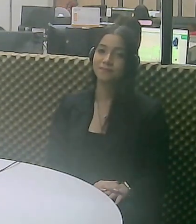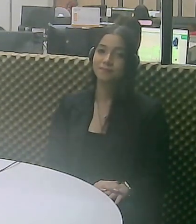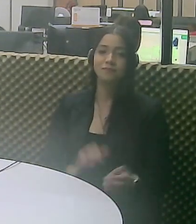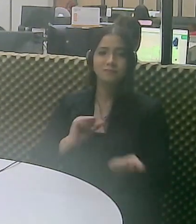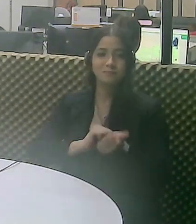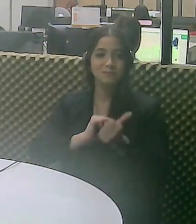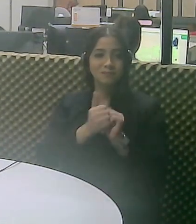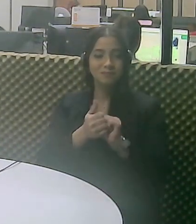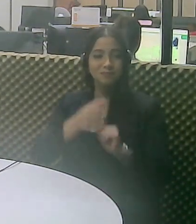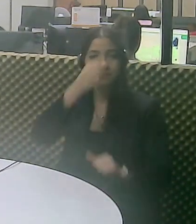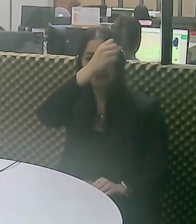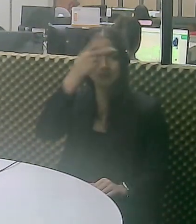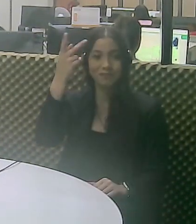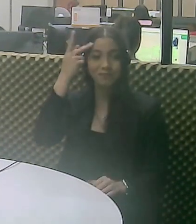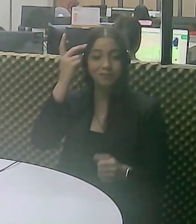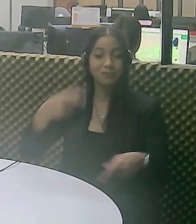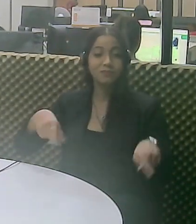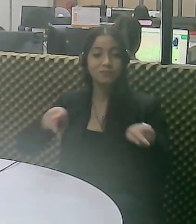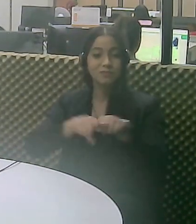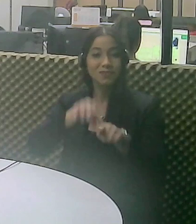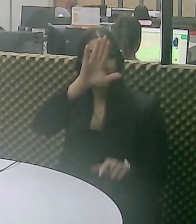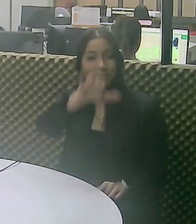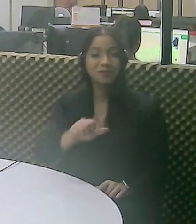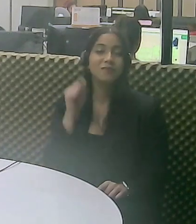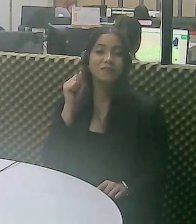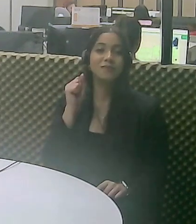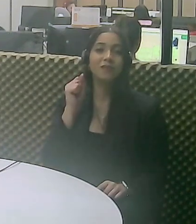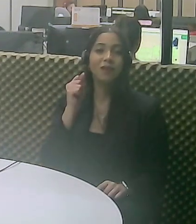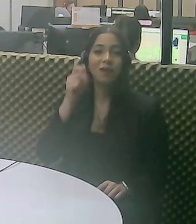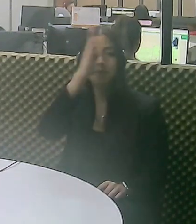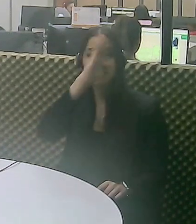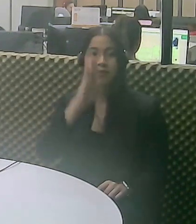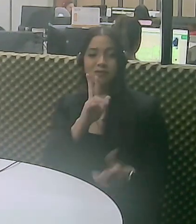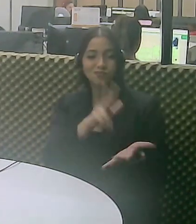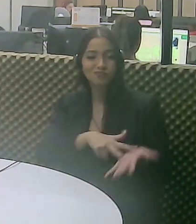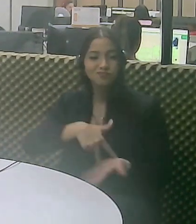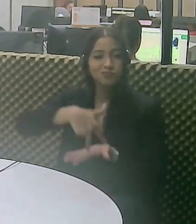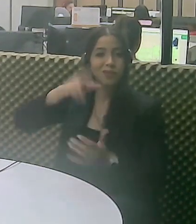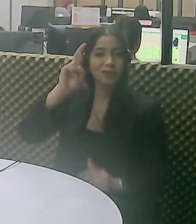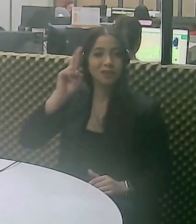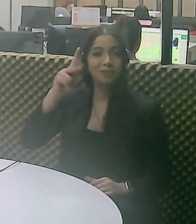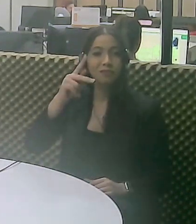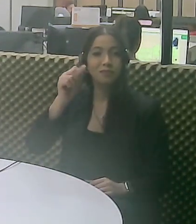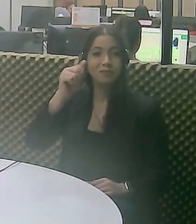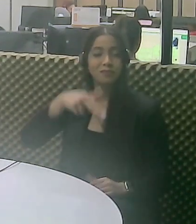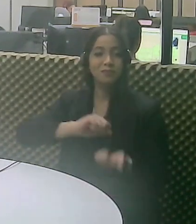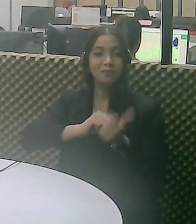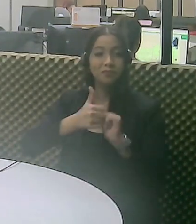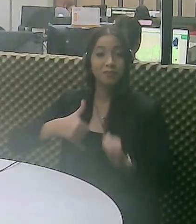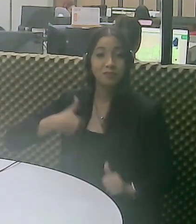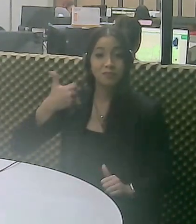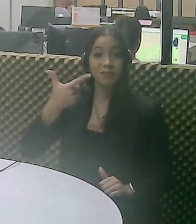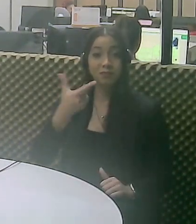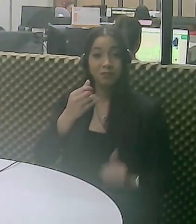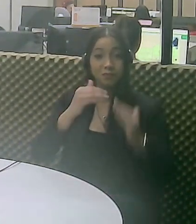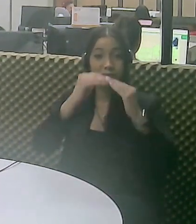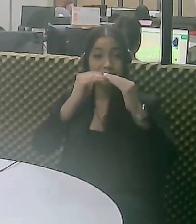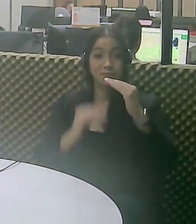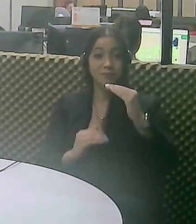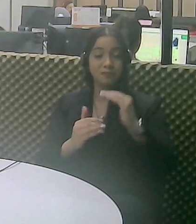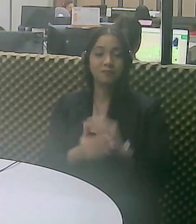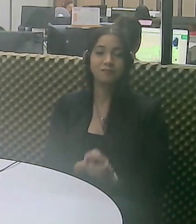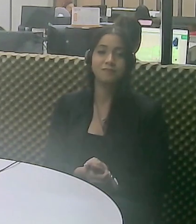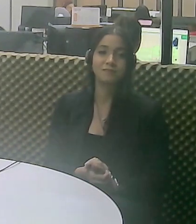Atleta da Prefeitura e parceiros é convocado para defender o Brasil no Pan-Americano de Atletismo Sub-20.